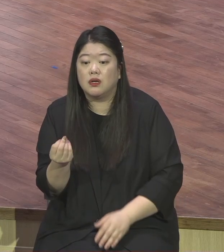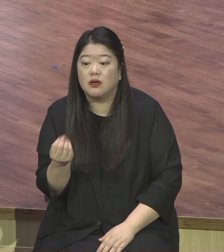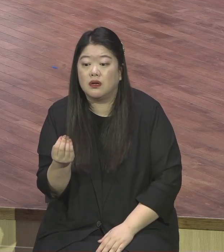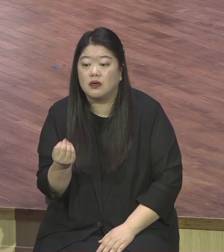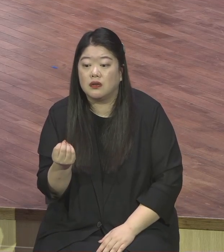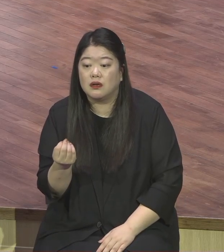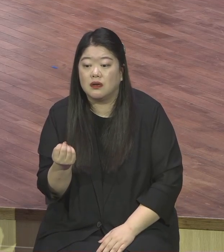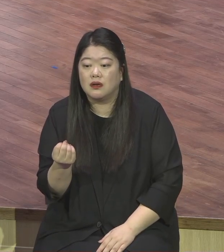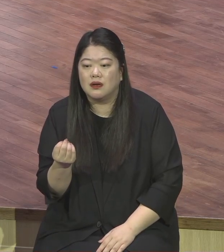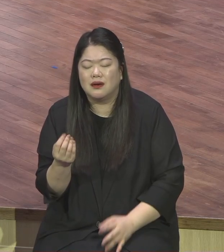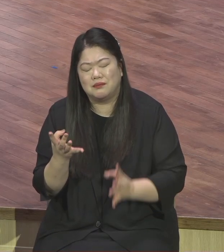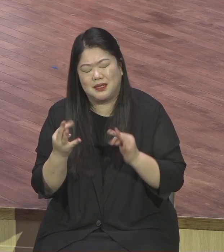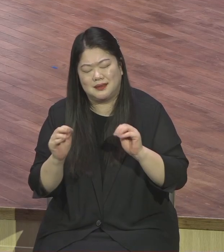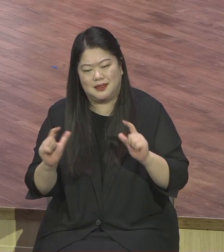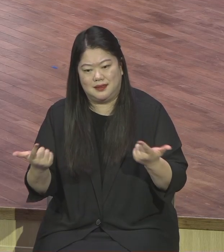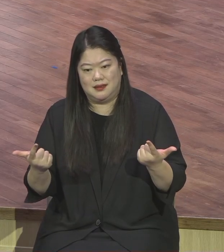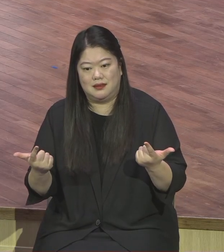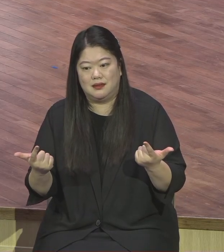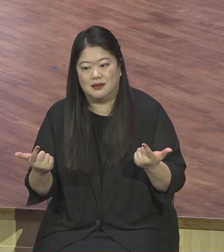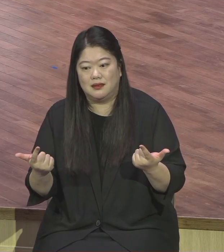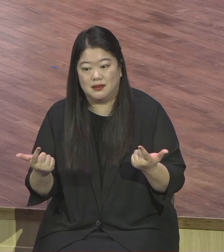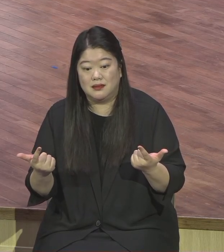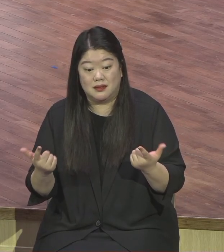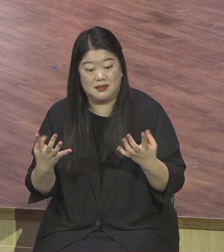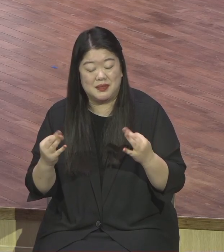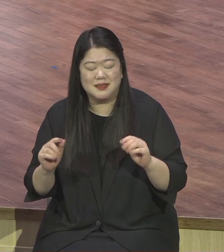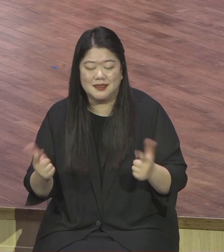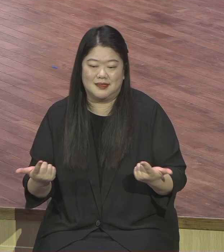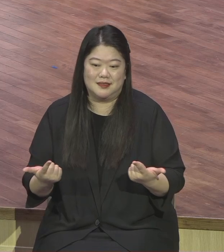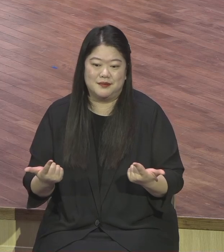거의 모릅니다. 그래서 안 갑니다.